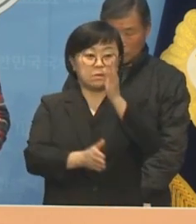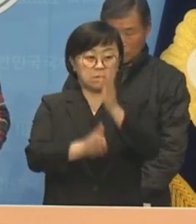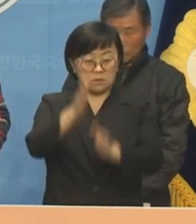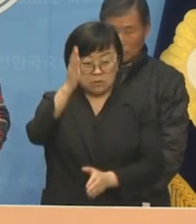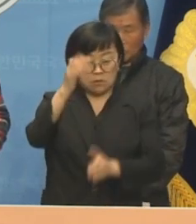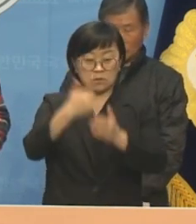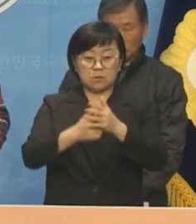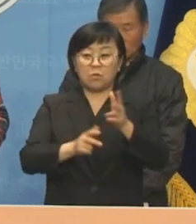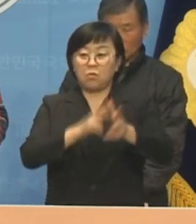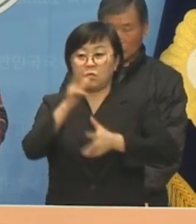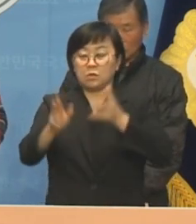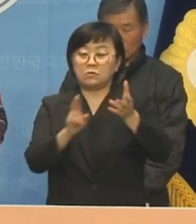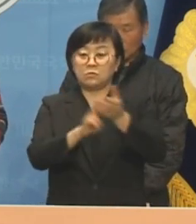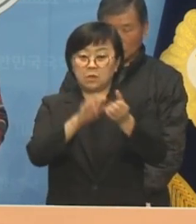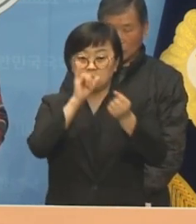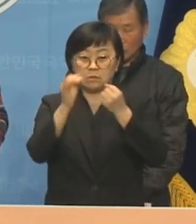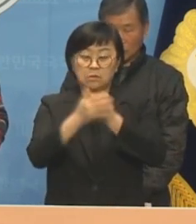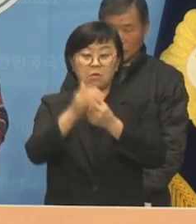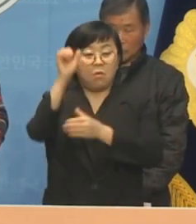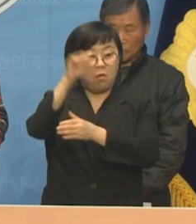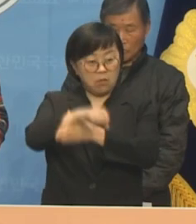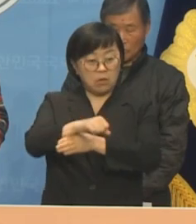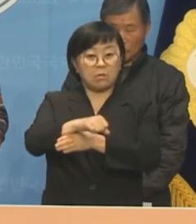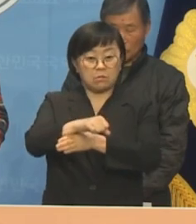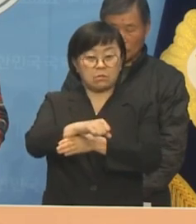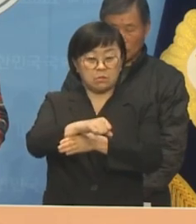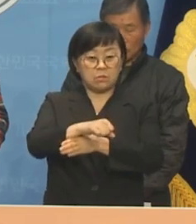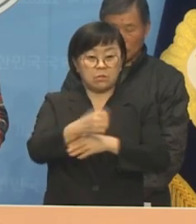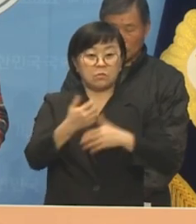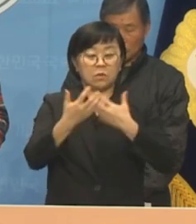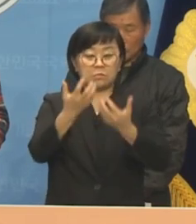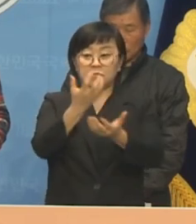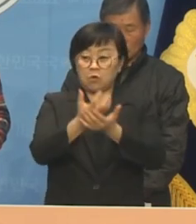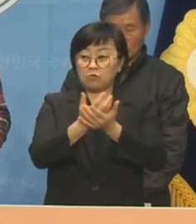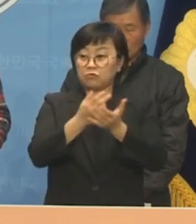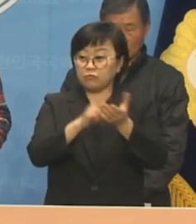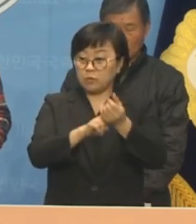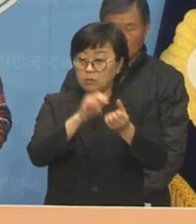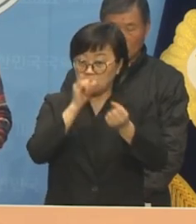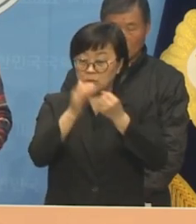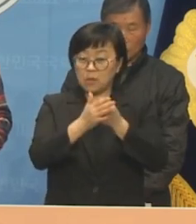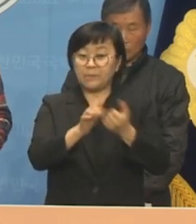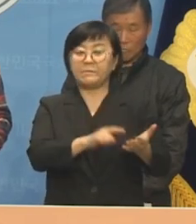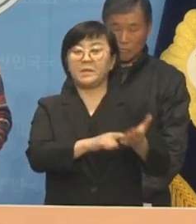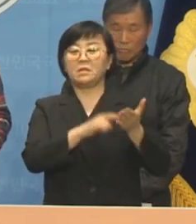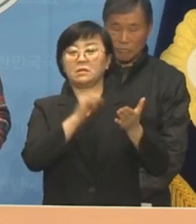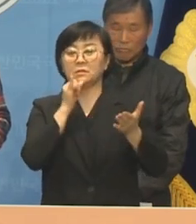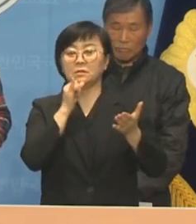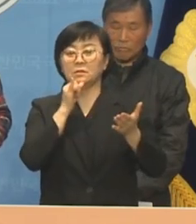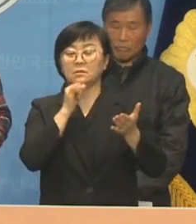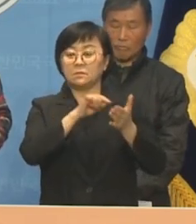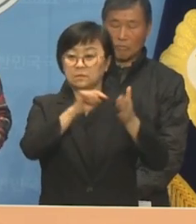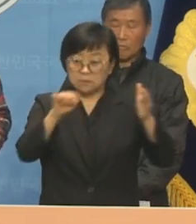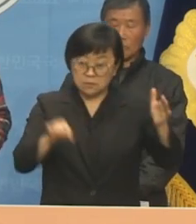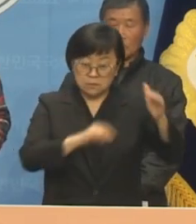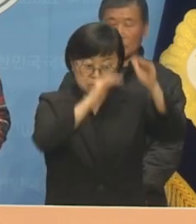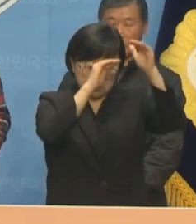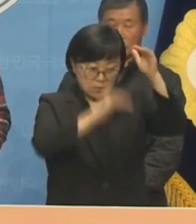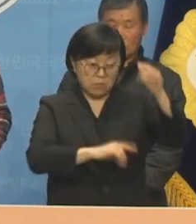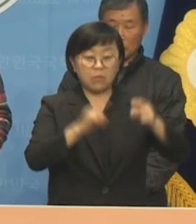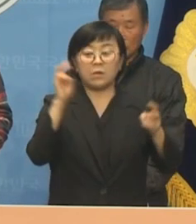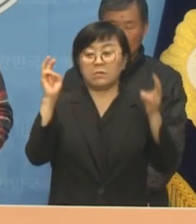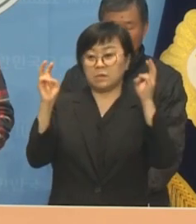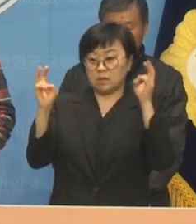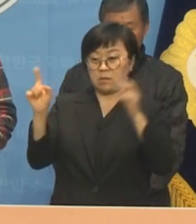공장이 꽁꽁 숨겨놨던 인허가 과정에서 했던 서류들도 다 숨겨놨었는데 그것들이 밝혀졌고 그 안에 이 회사가